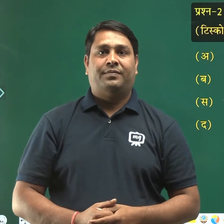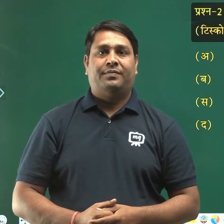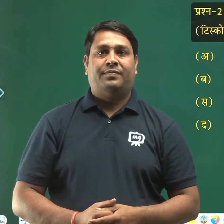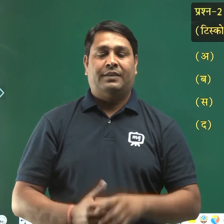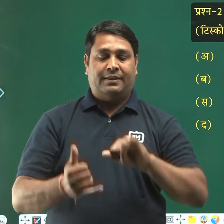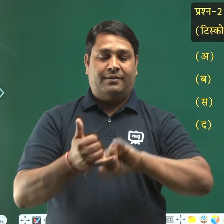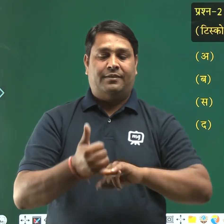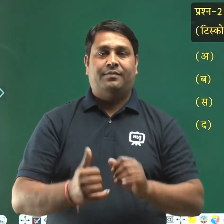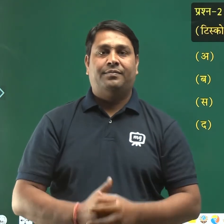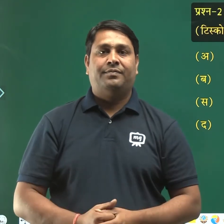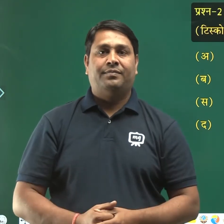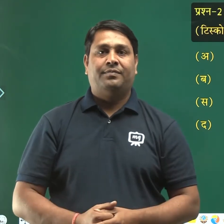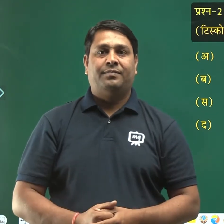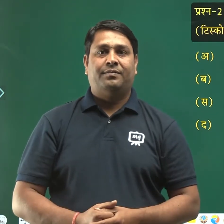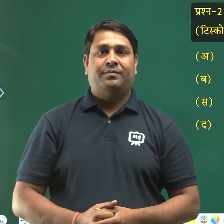से